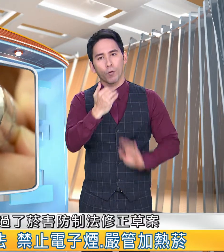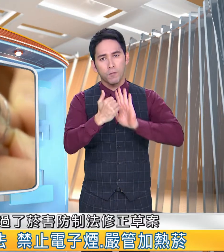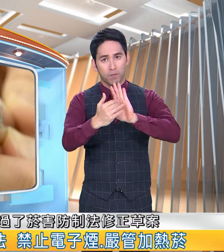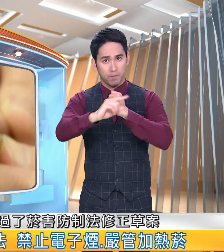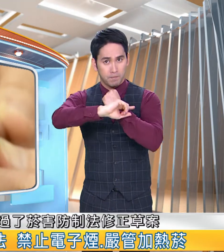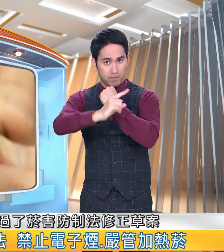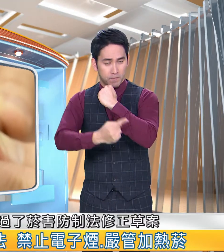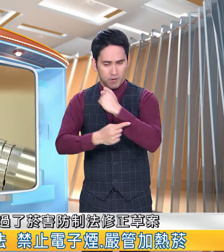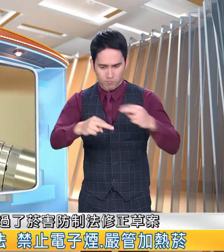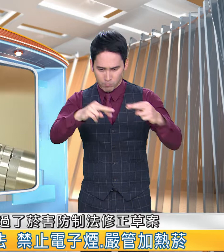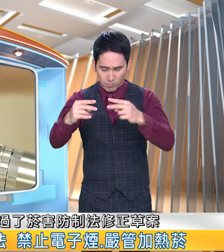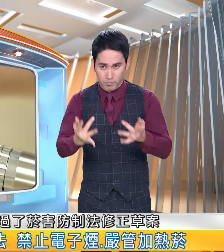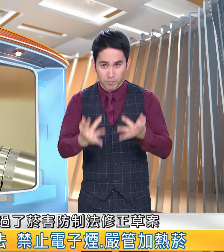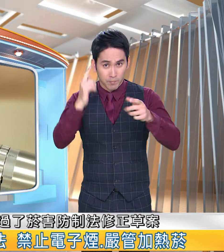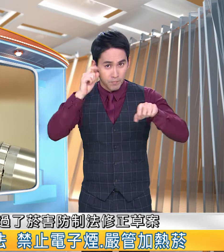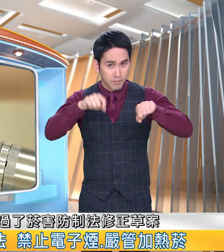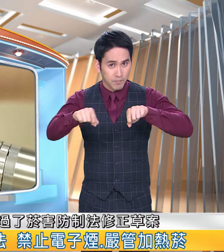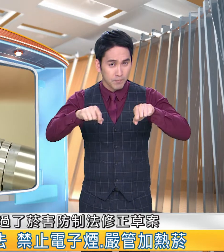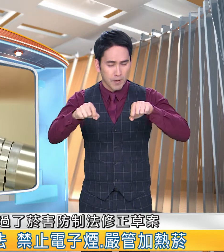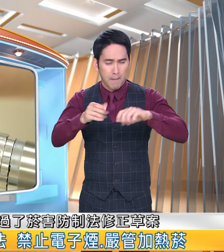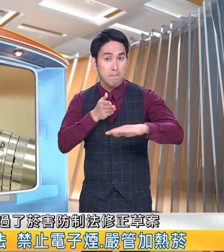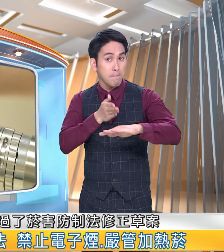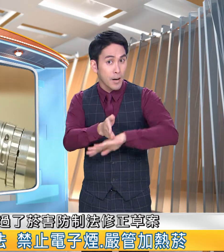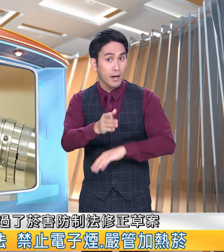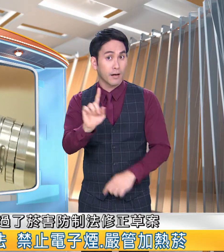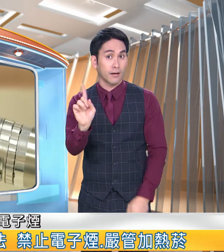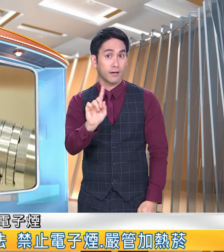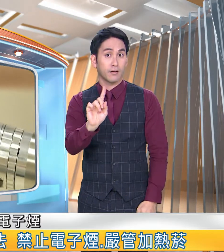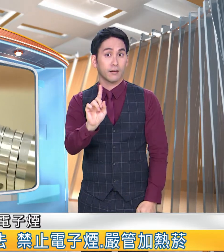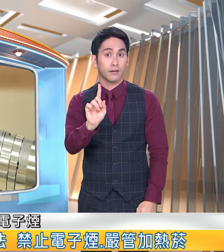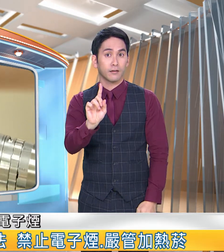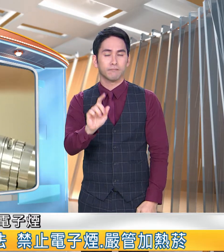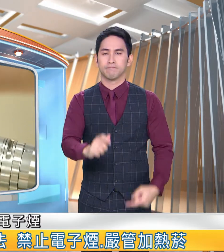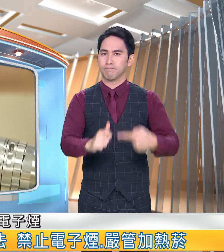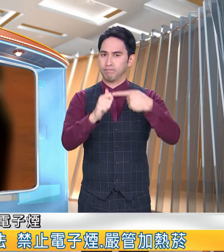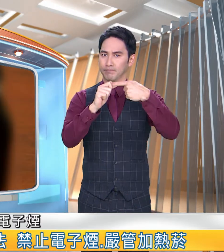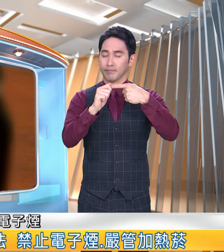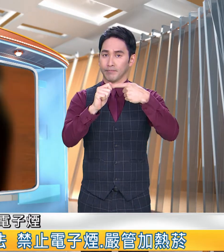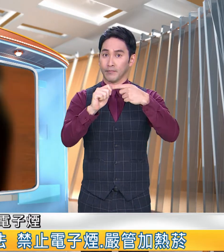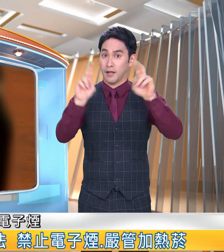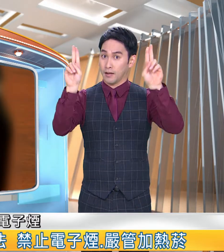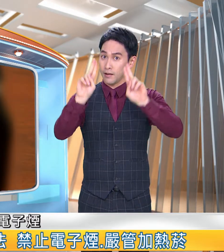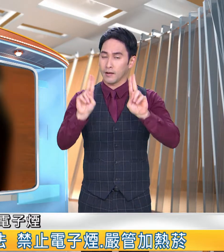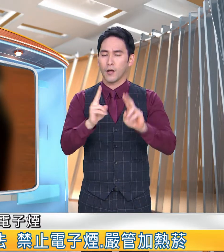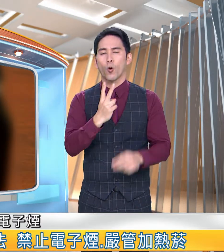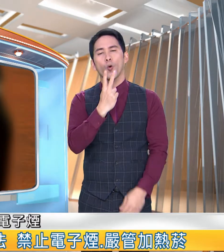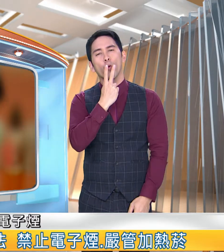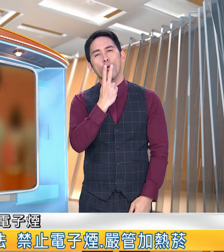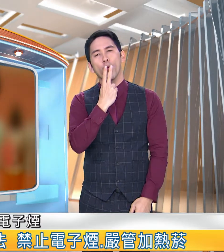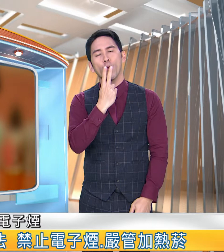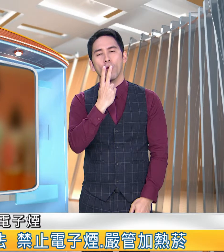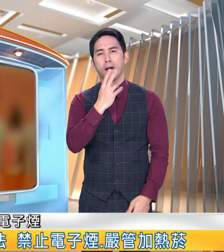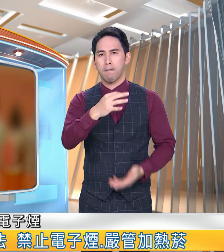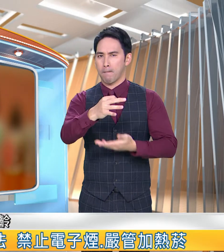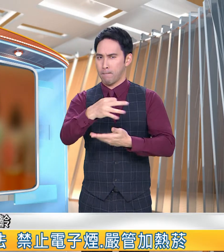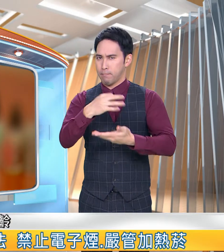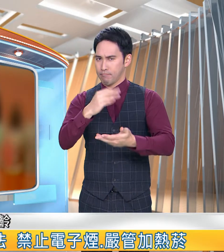天通过了烟害防治法修正草案，明定禁止贩售电子烟，同